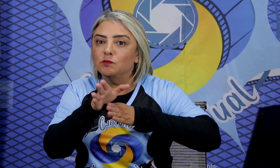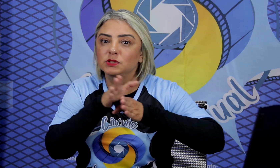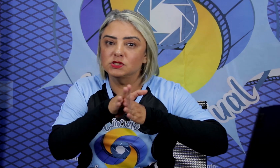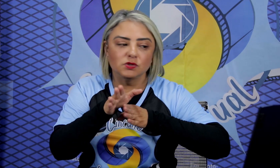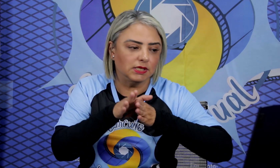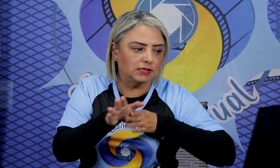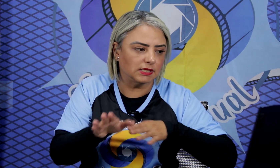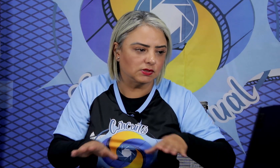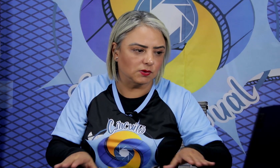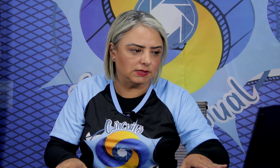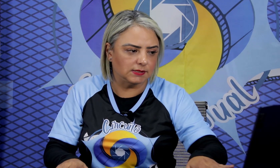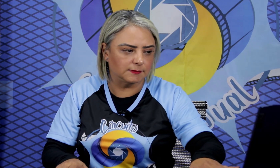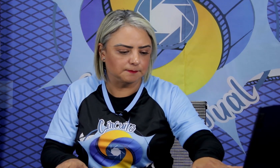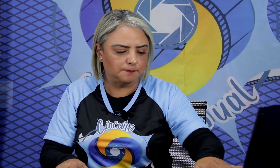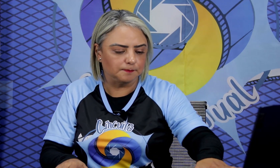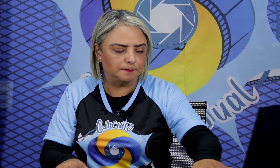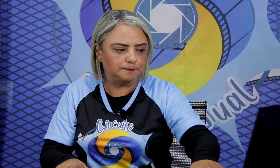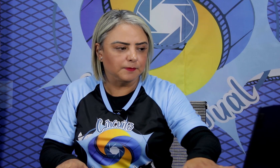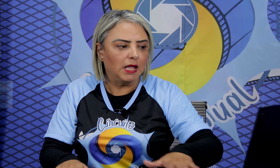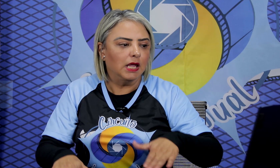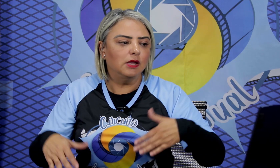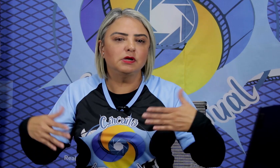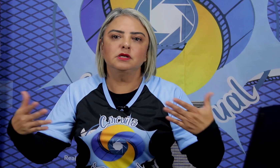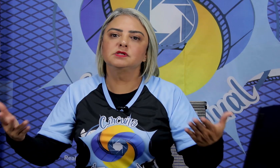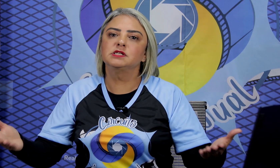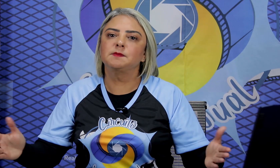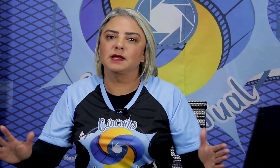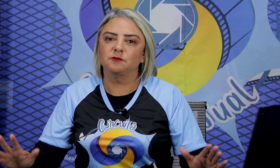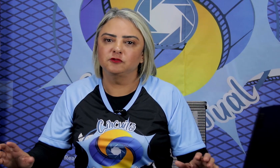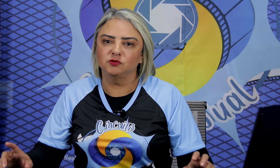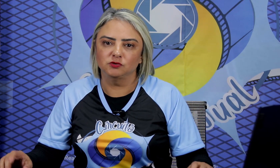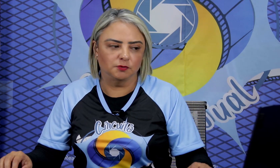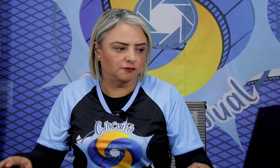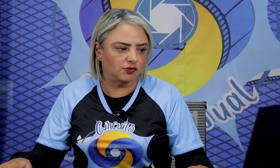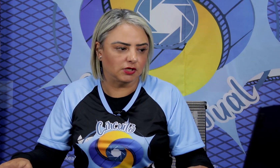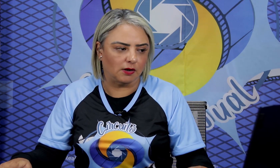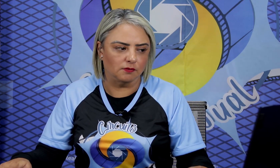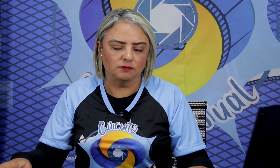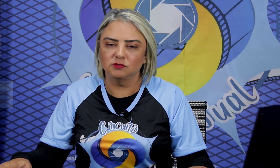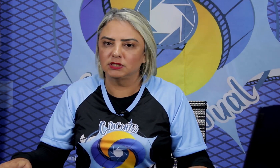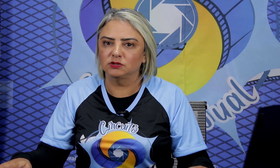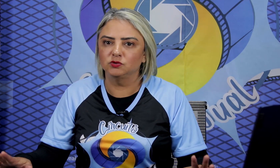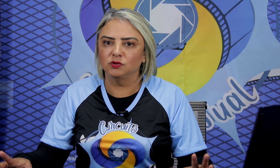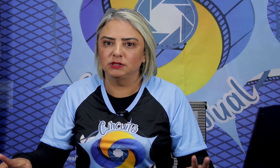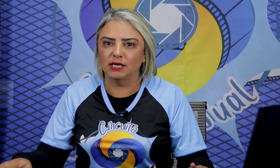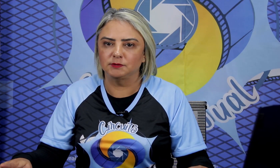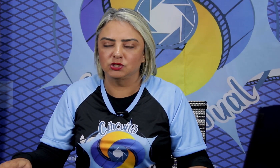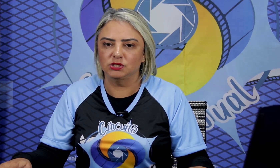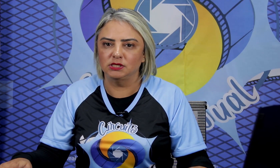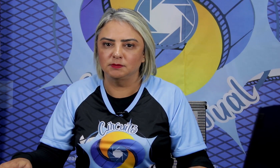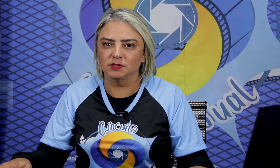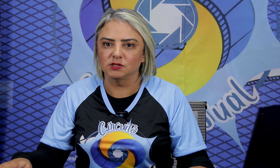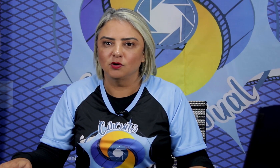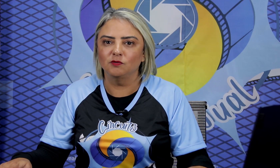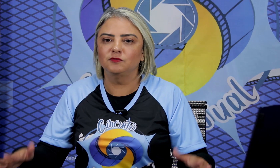muitas orientações. E o que nos espera o futuro profissional do tradutor e intérprete de Libras? Um